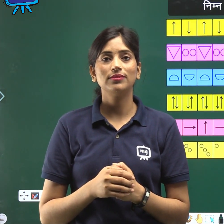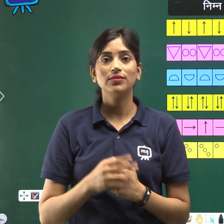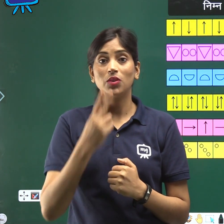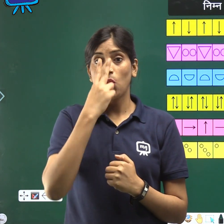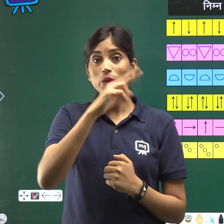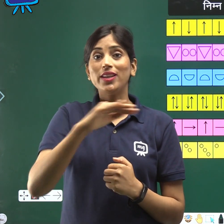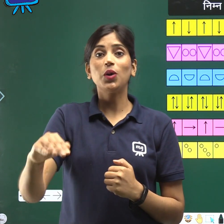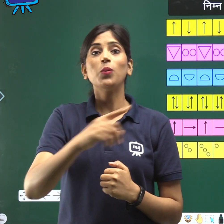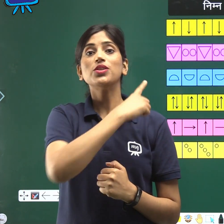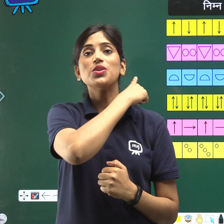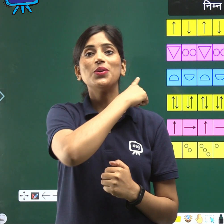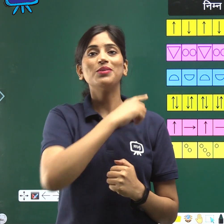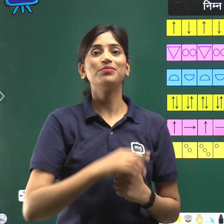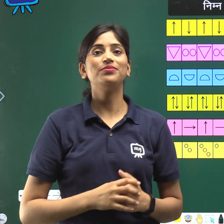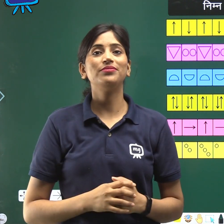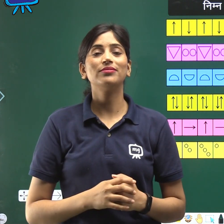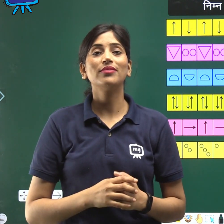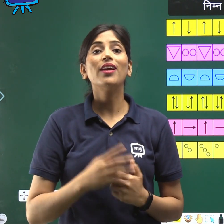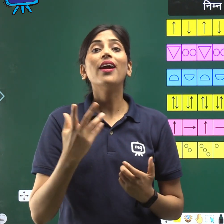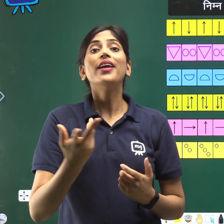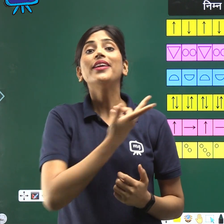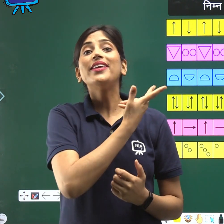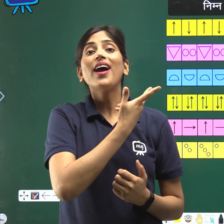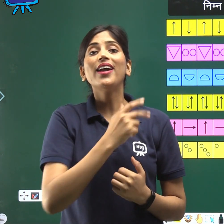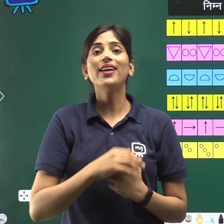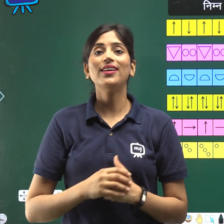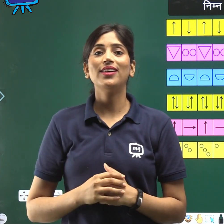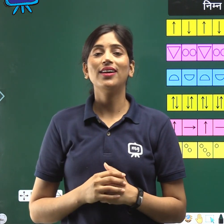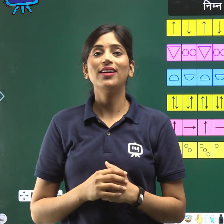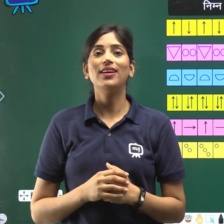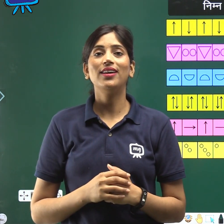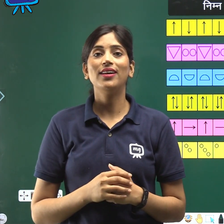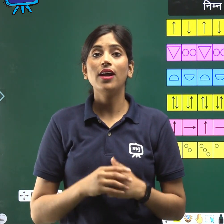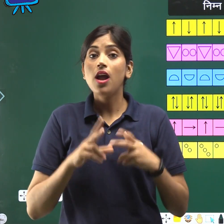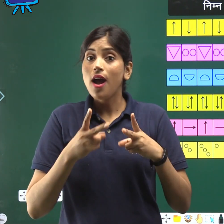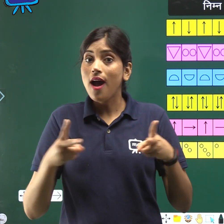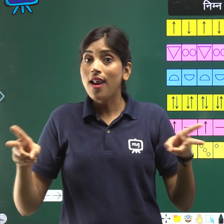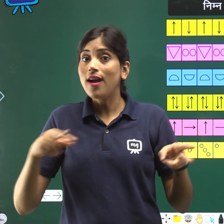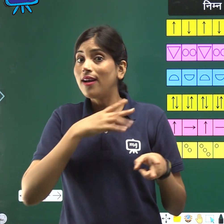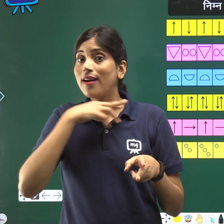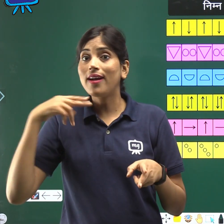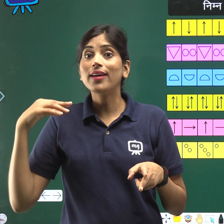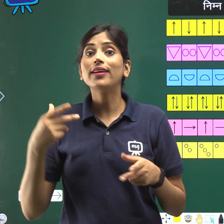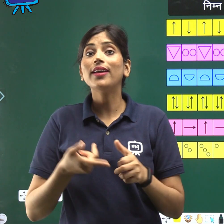देखो बच्चों, ये क्या है? रंग बिरंगे